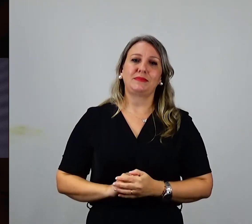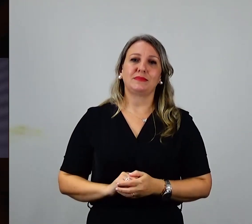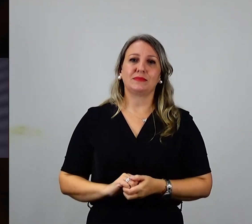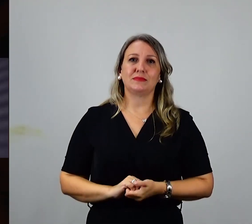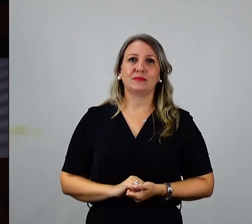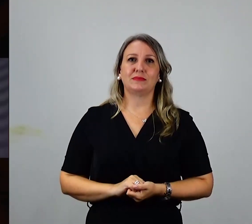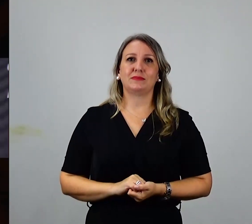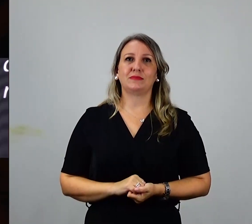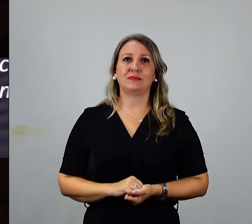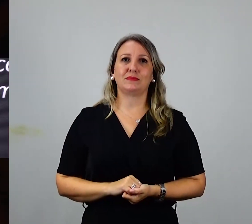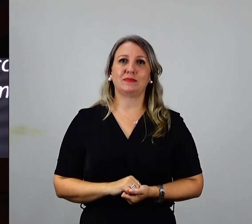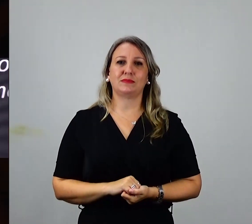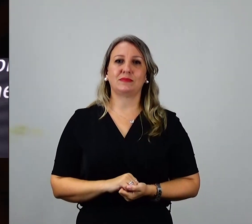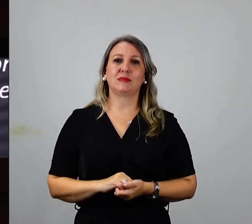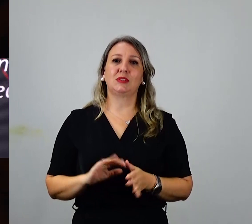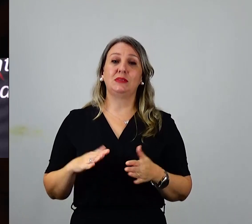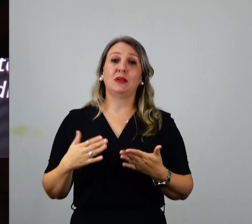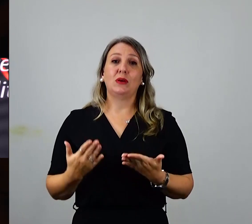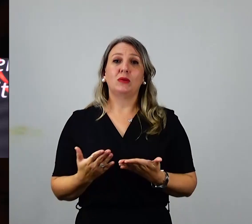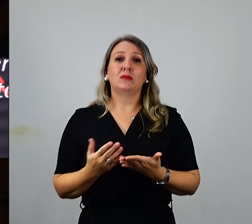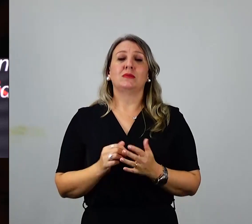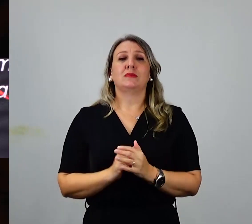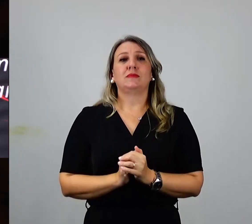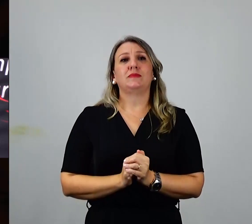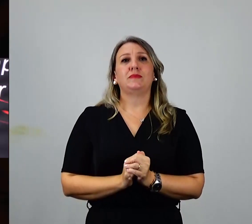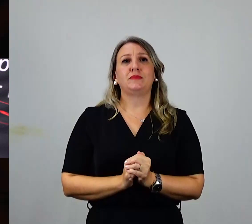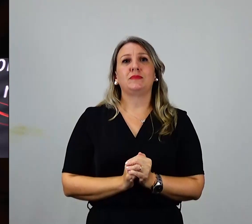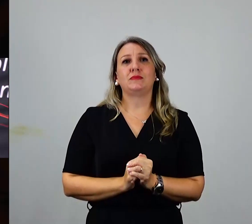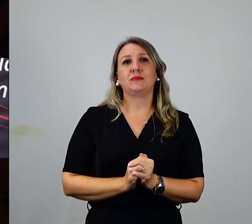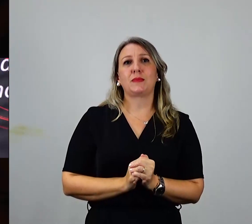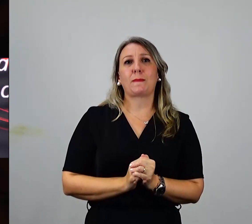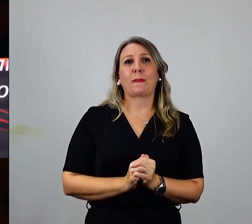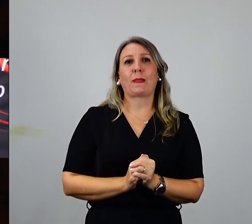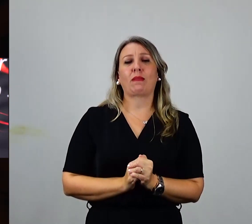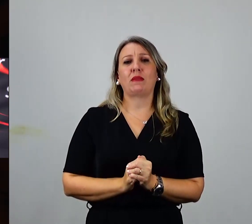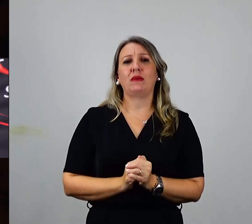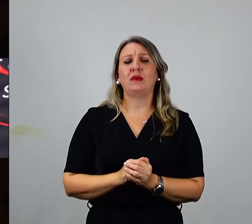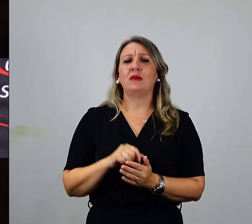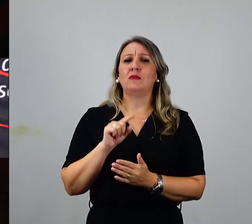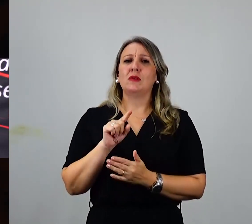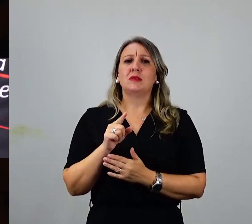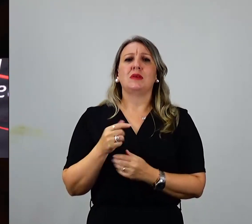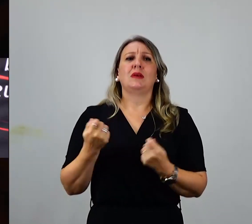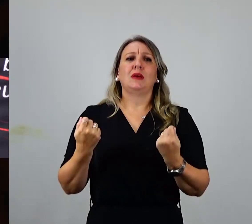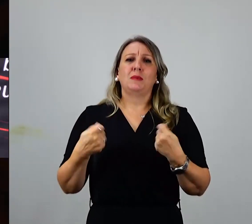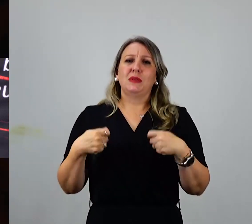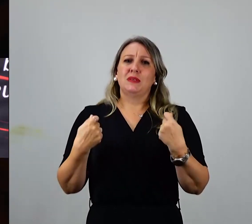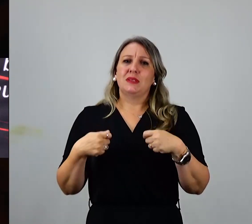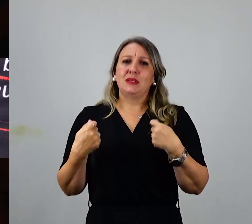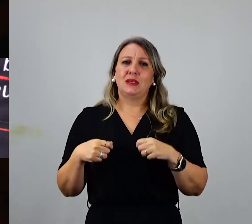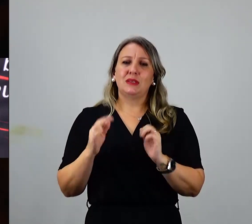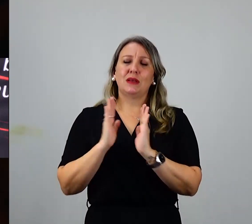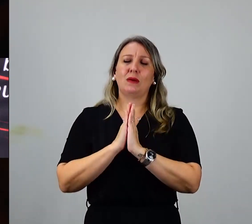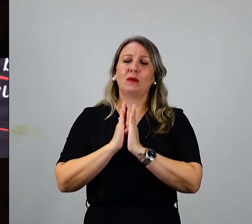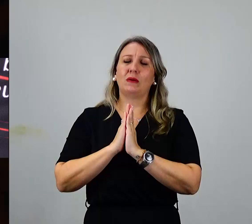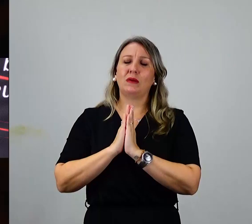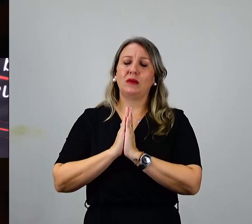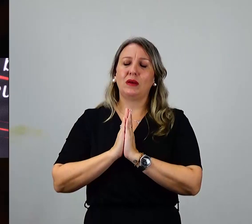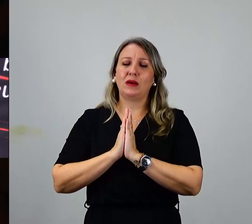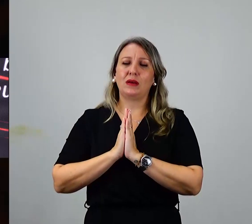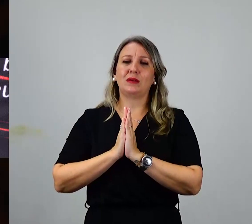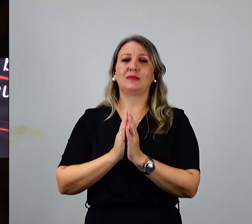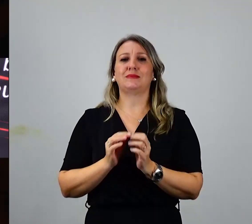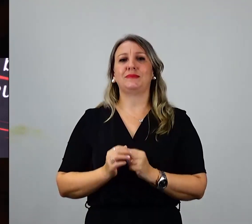Então que tal, neste momento, você dar um tempo e fazer essa oração?